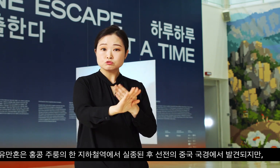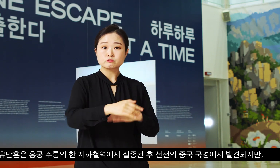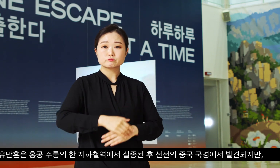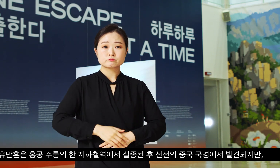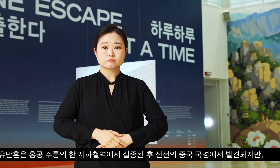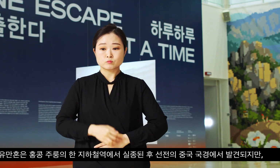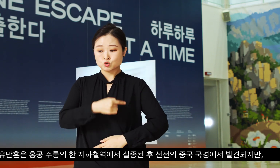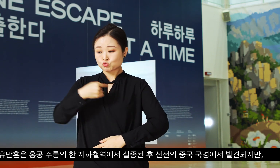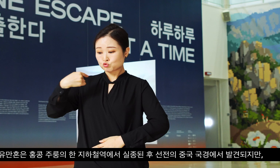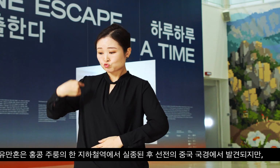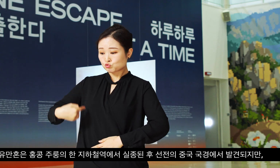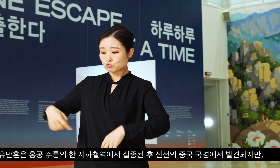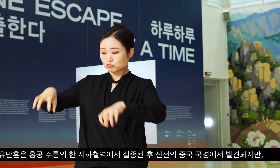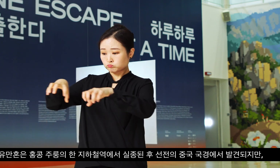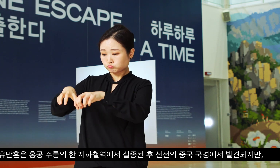선전에 중국 국경에서 발견되지만